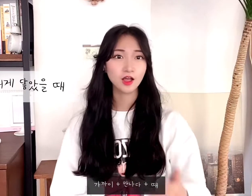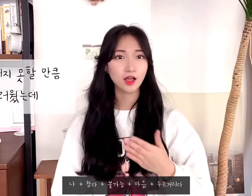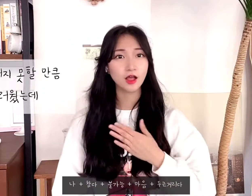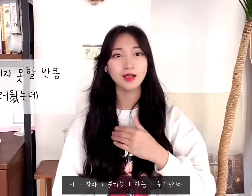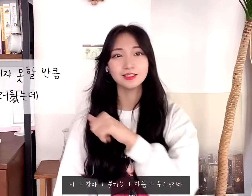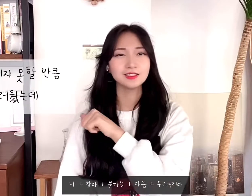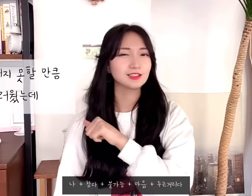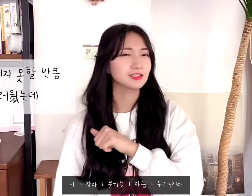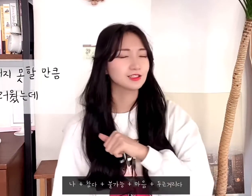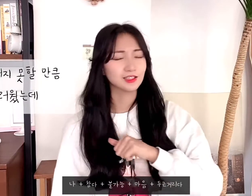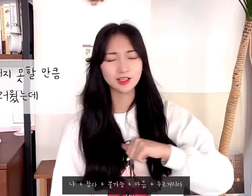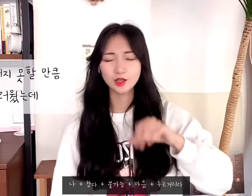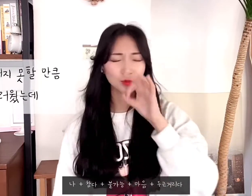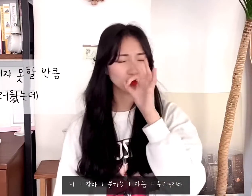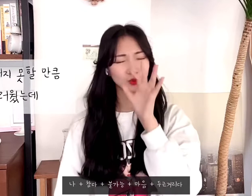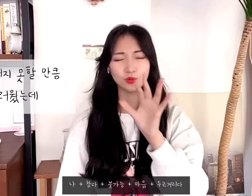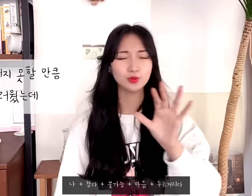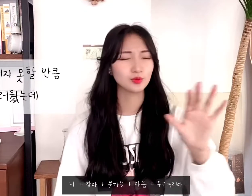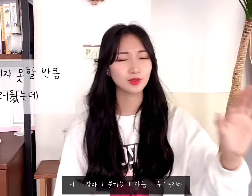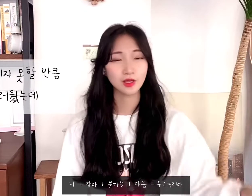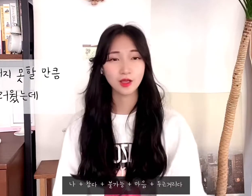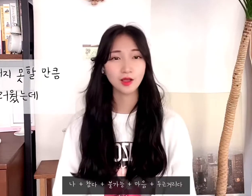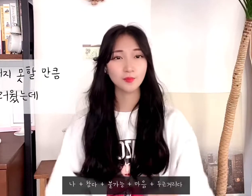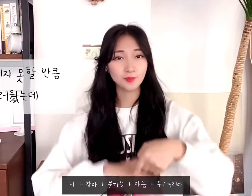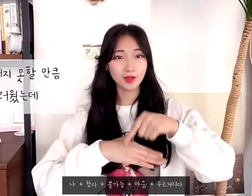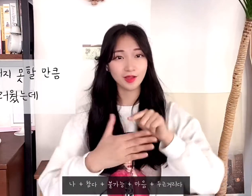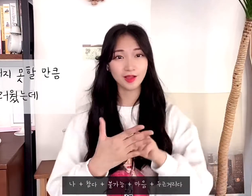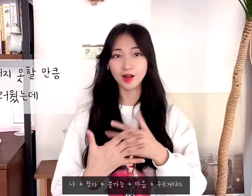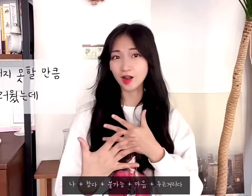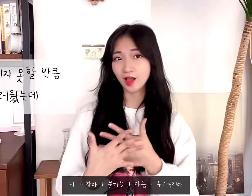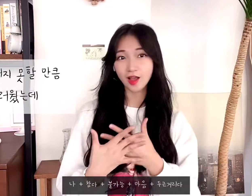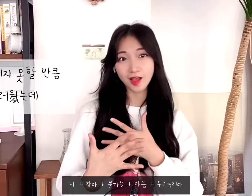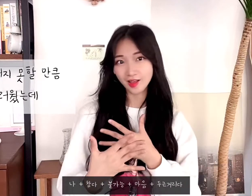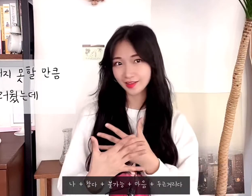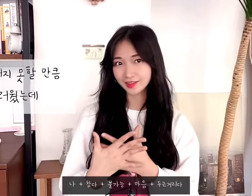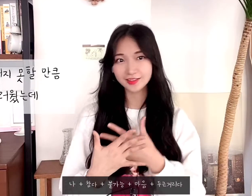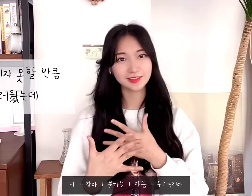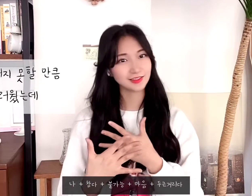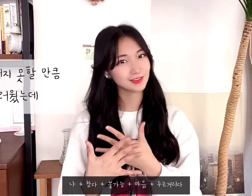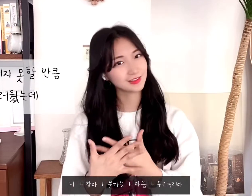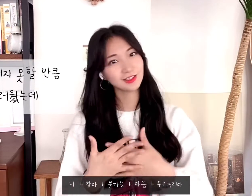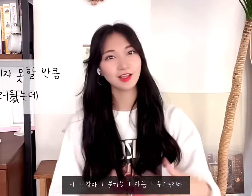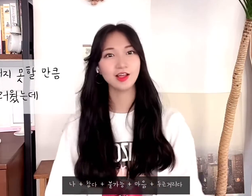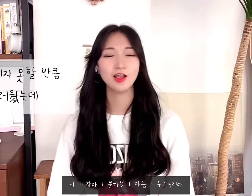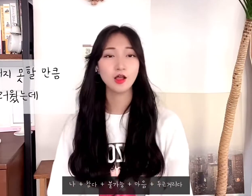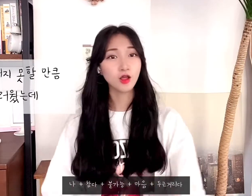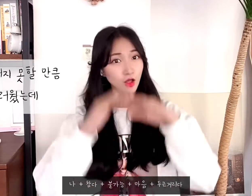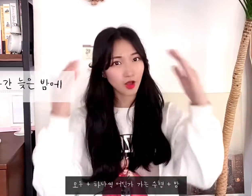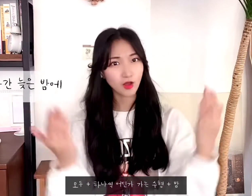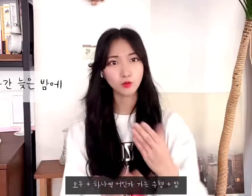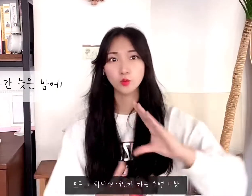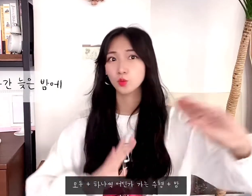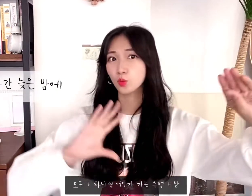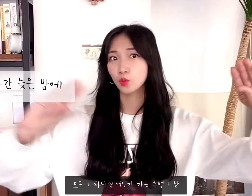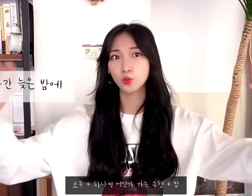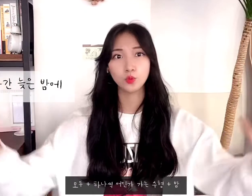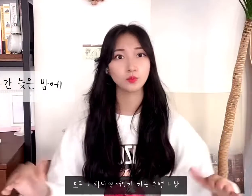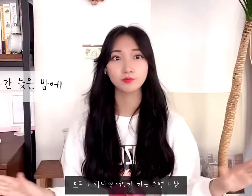버텨내진 못할 만큼 간지러웠는데 모두 떠나간 늦은 밤에